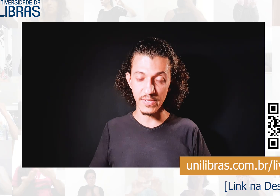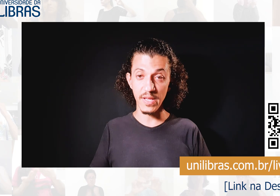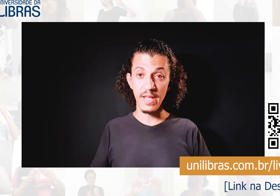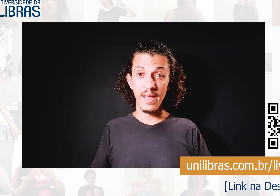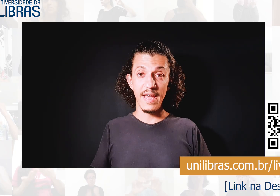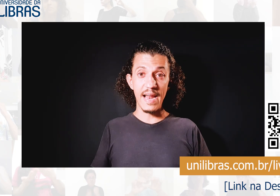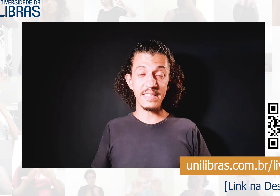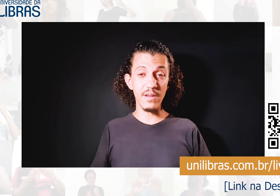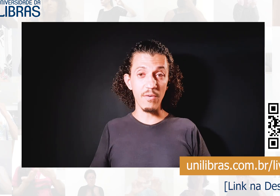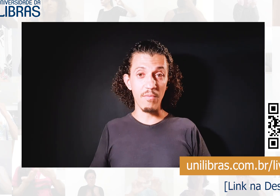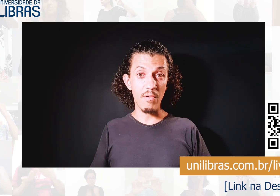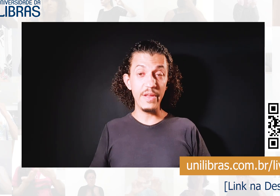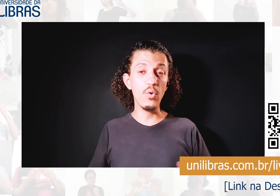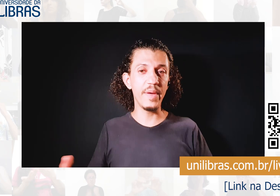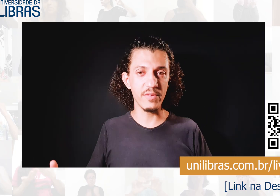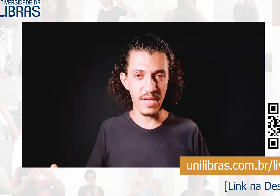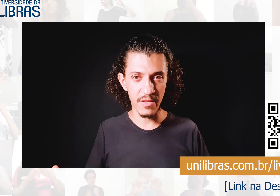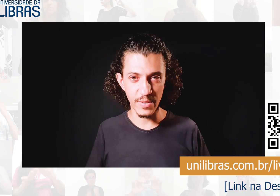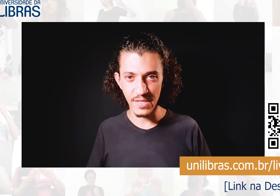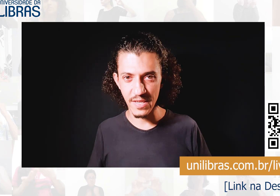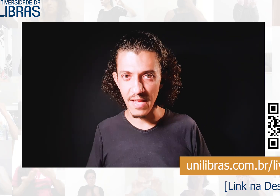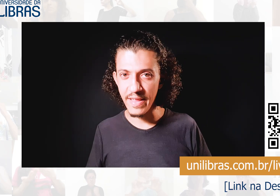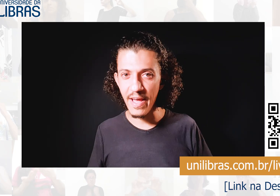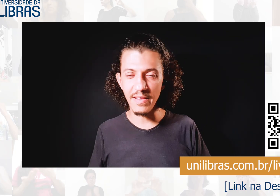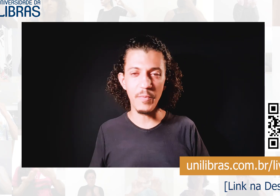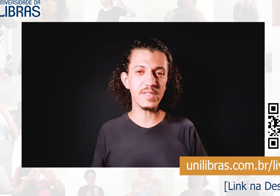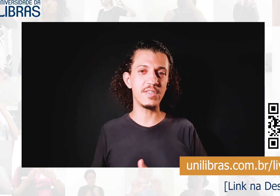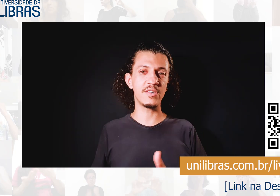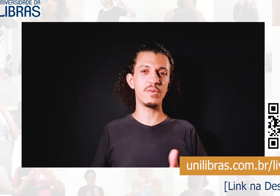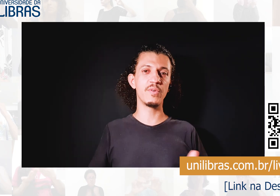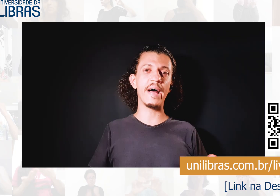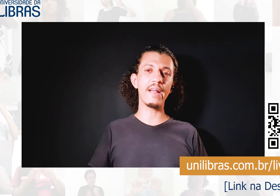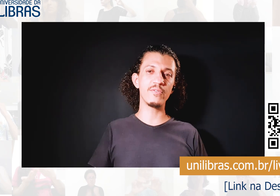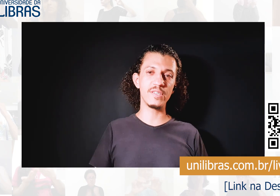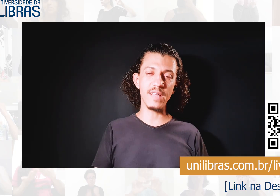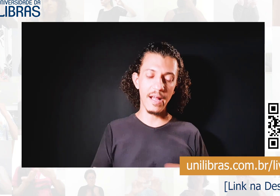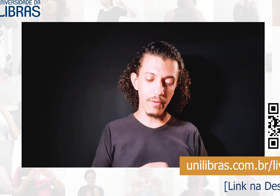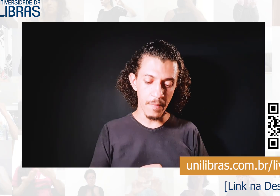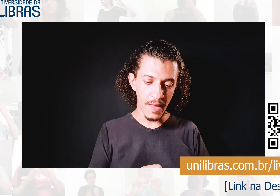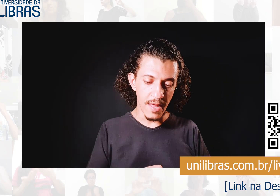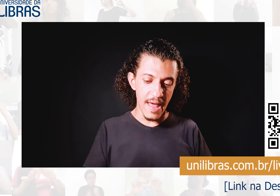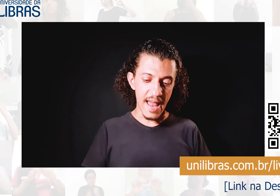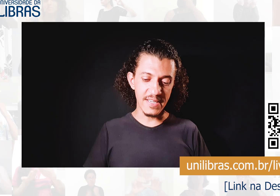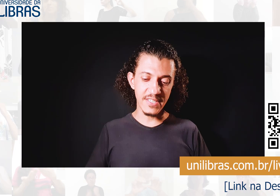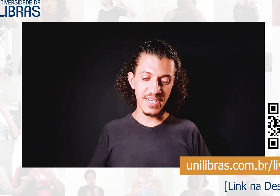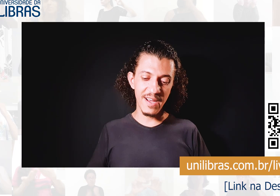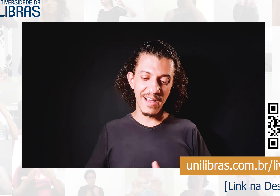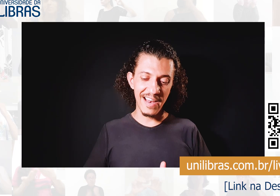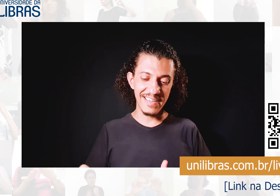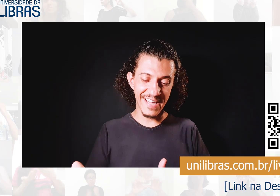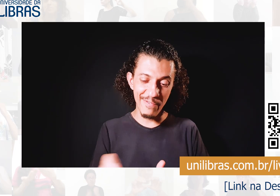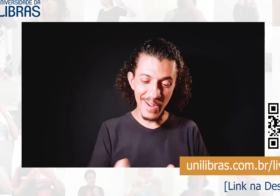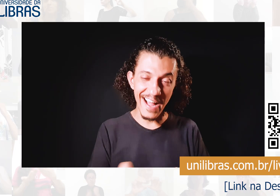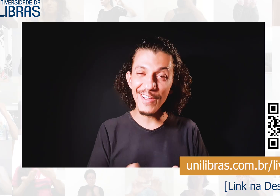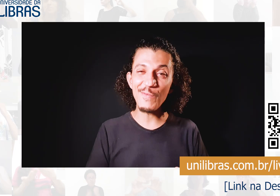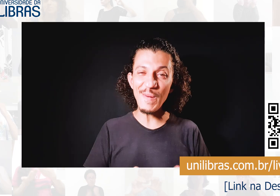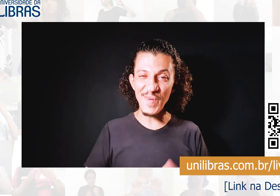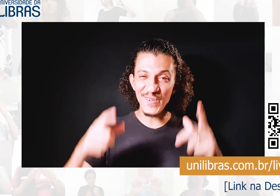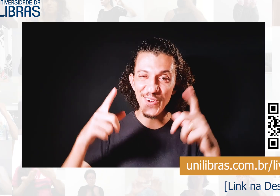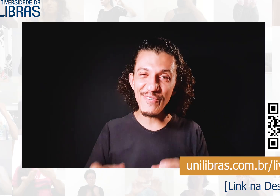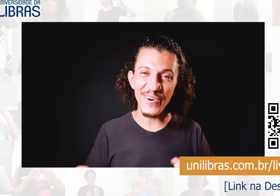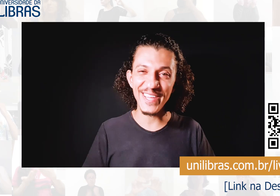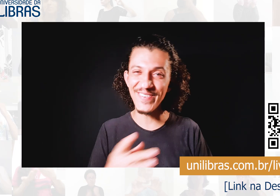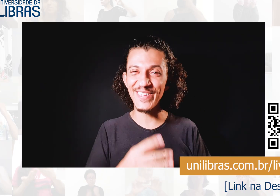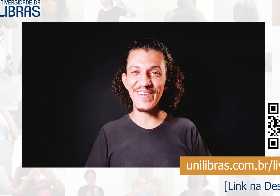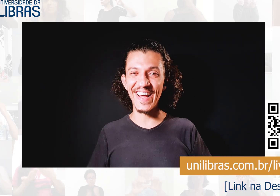outros contextos. Ela já deu inúmeros cartões assim. Até depois que a gente tinha mudado de estado, ela escreveu o cartão no